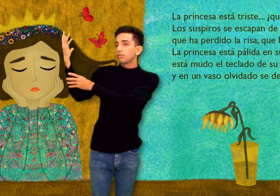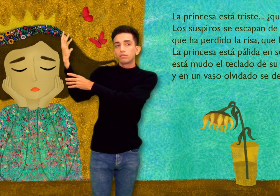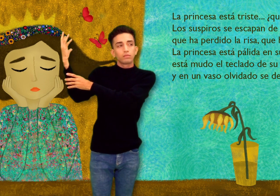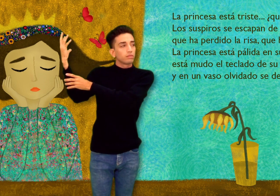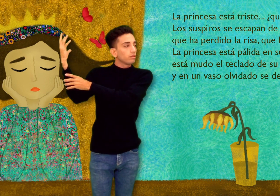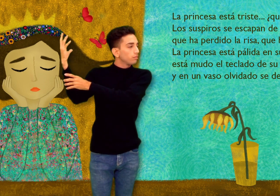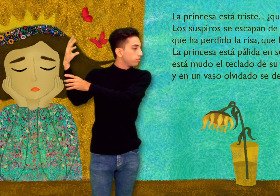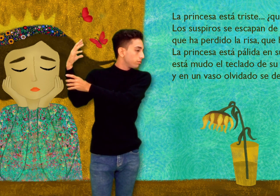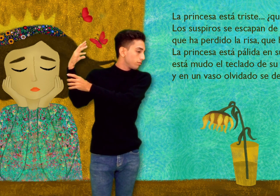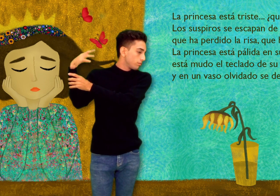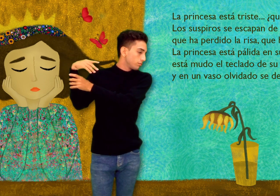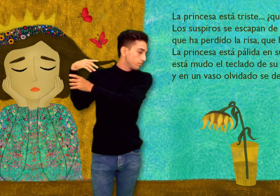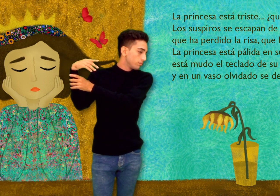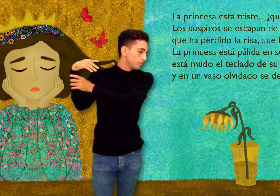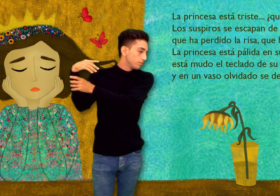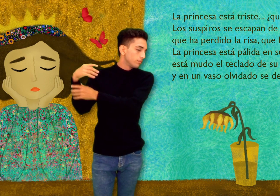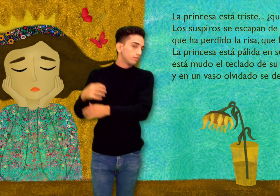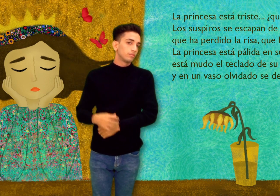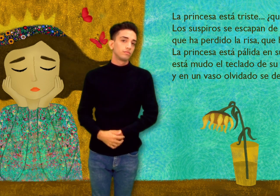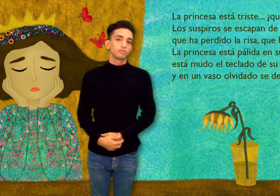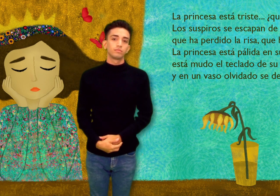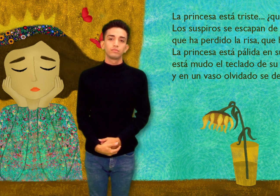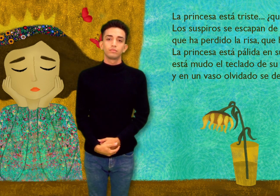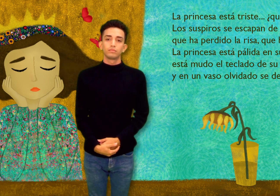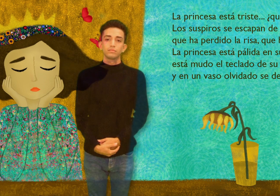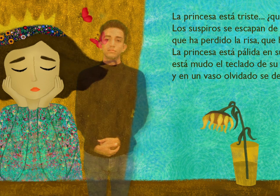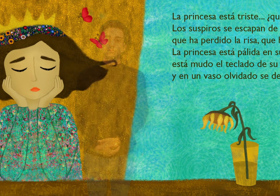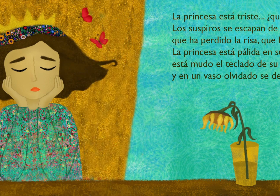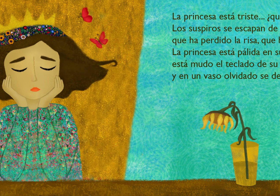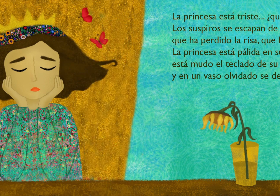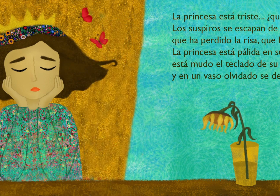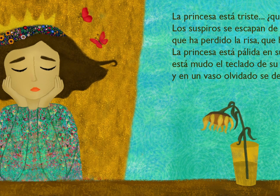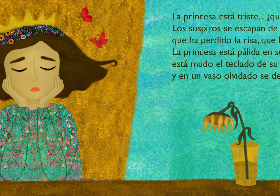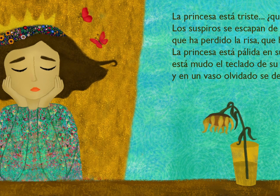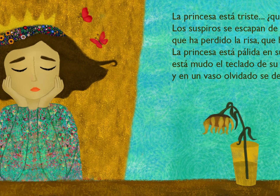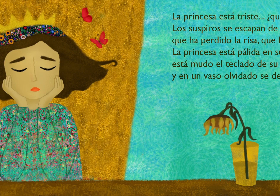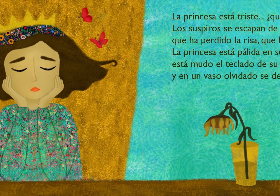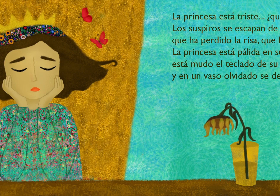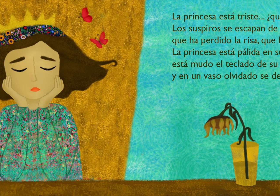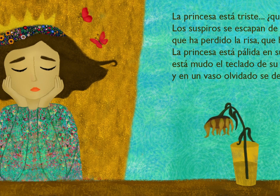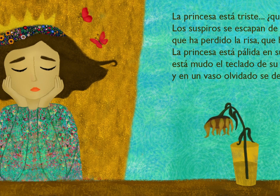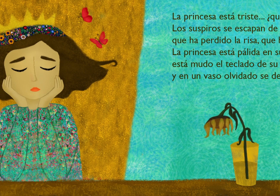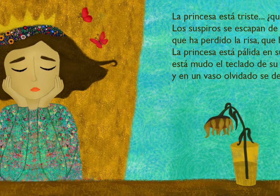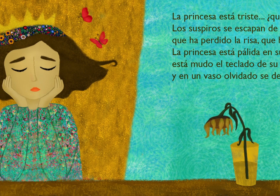su clave sonoro, y en un vaso olvidada se desmaya una flor.